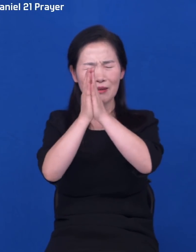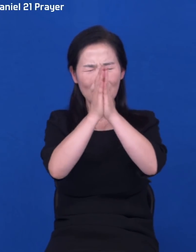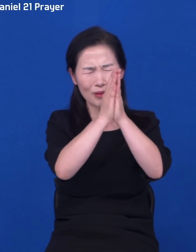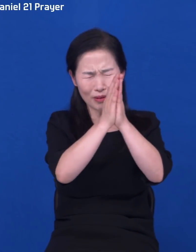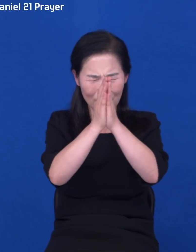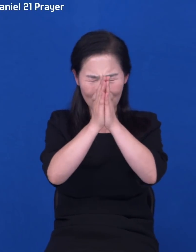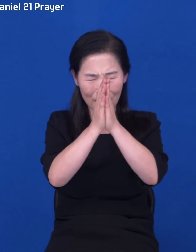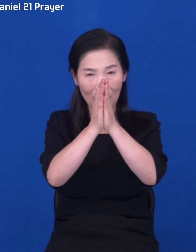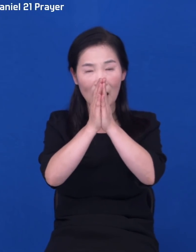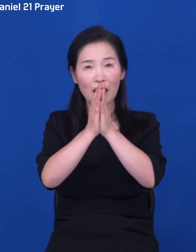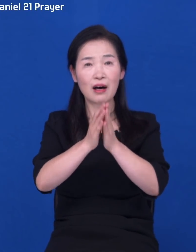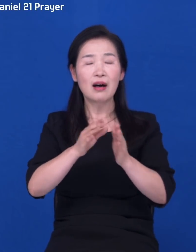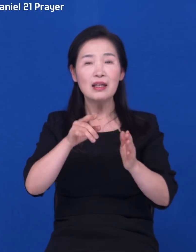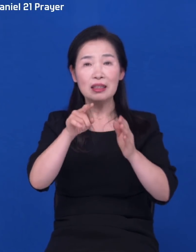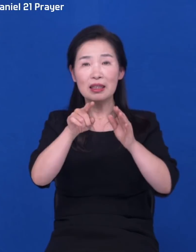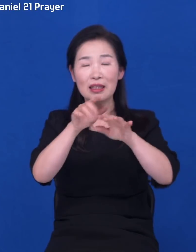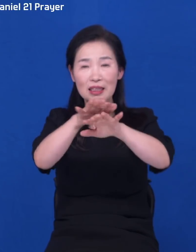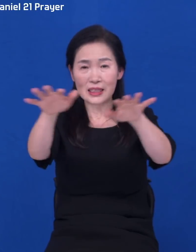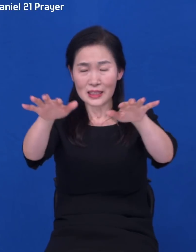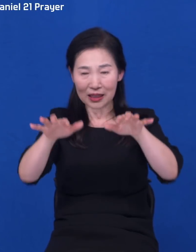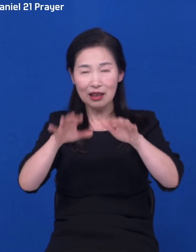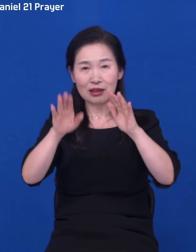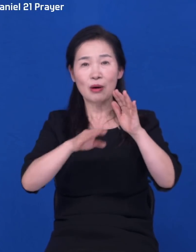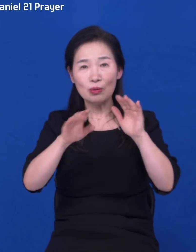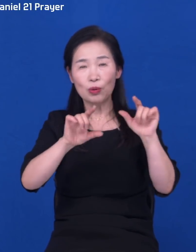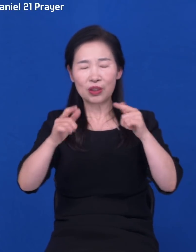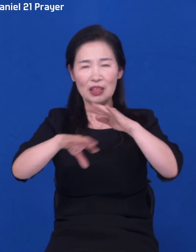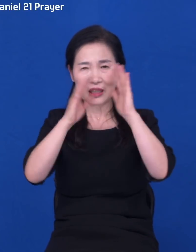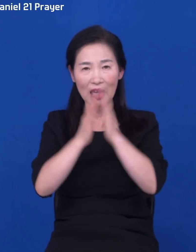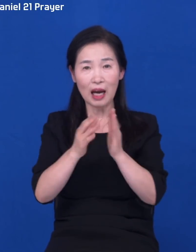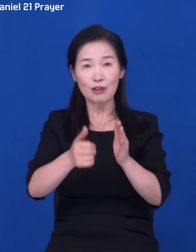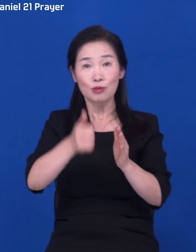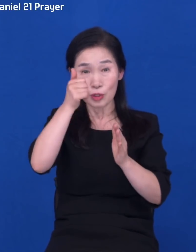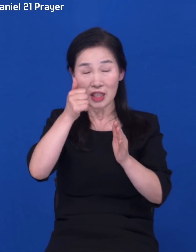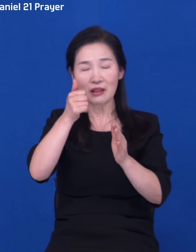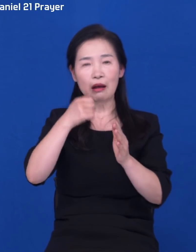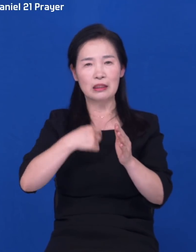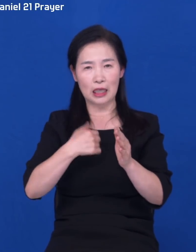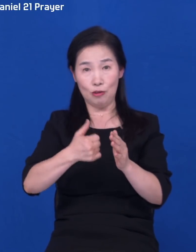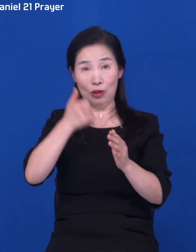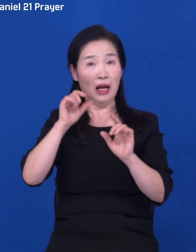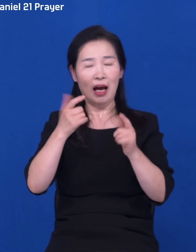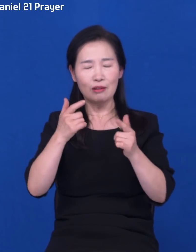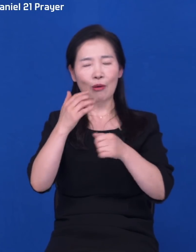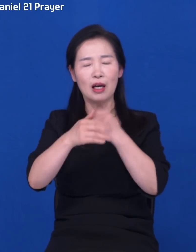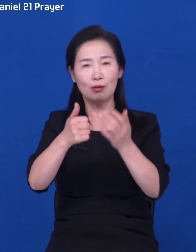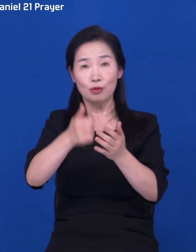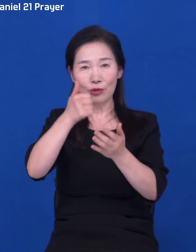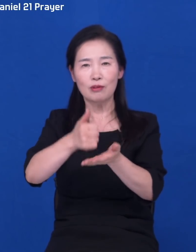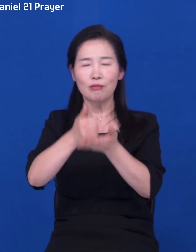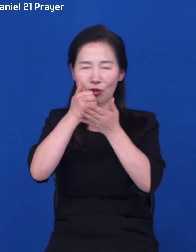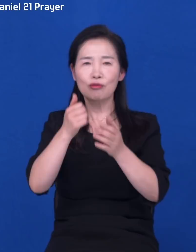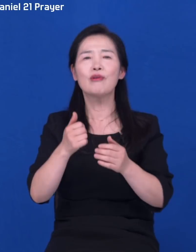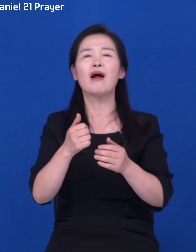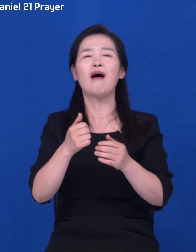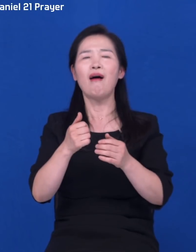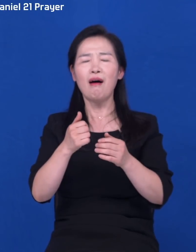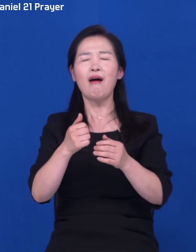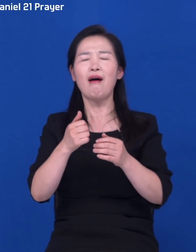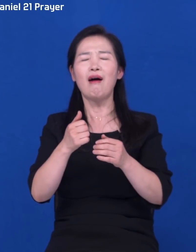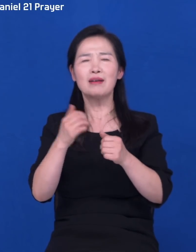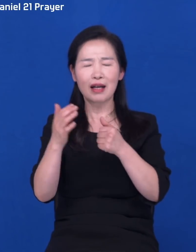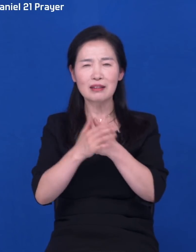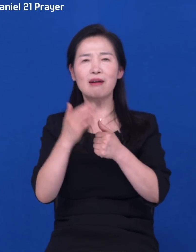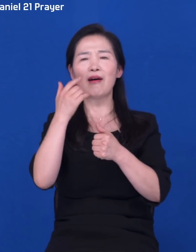사람들이 아버지께 기도를 했는데 그 아버지가 당연히 나를 이렇게 이 자리에 불러주시면서 응답을 주셨겠지.